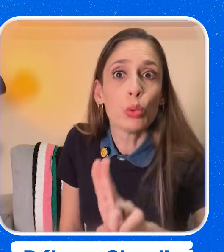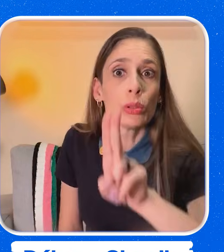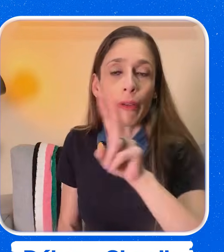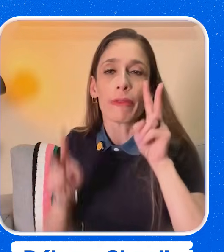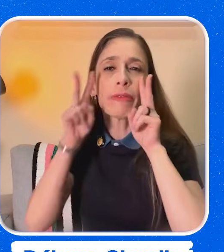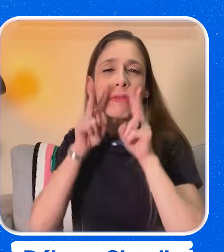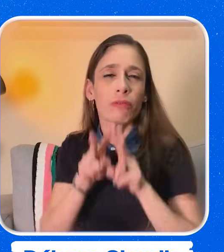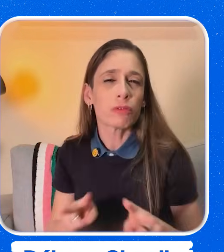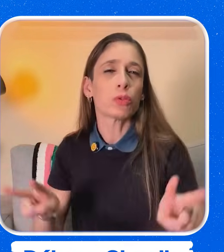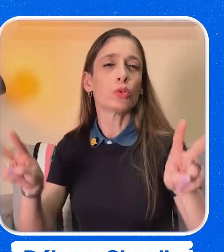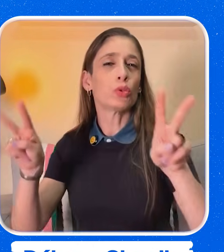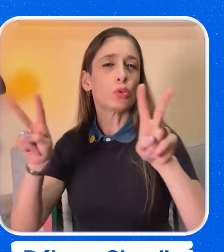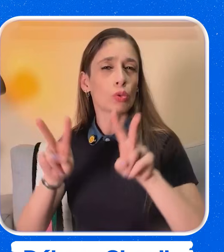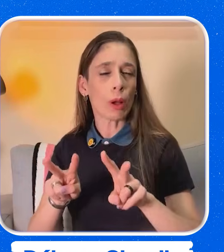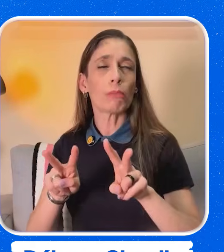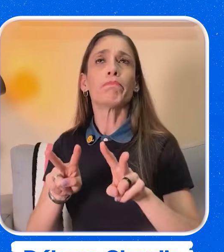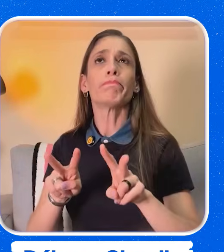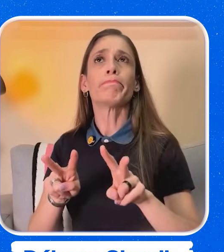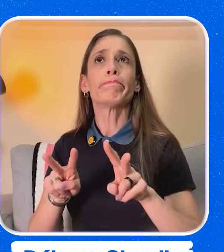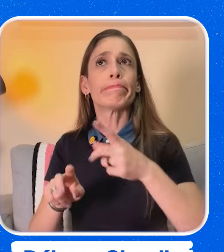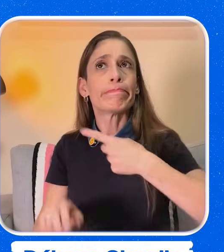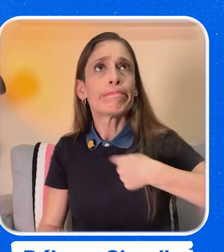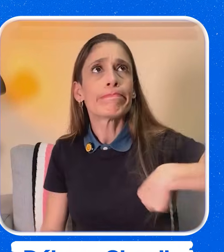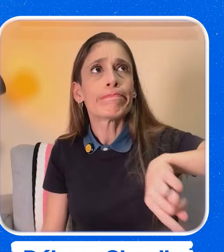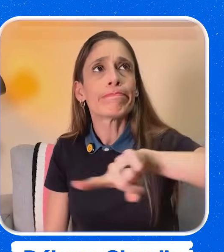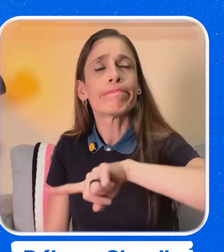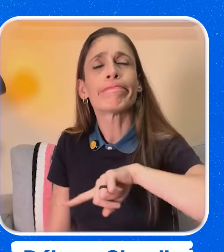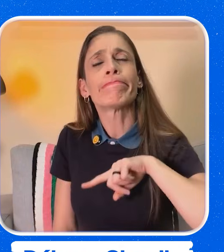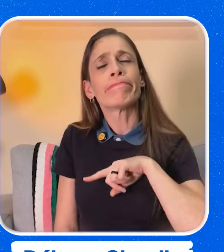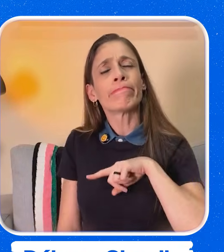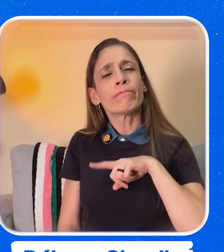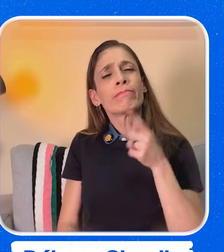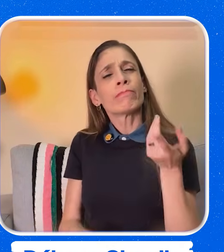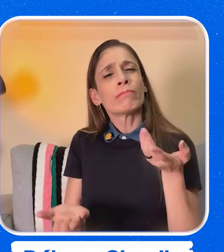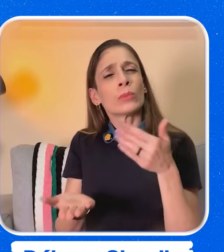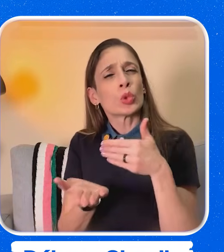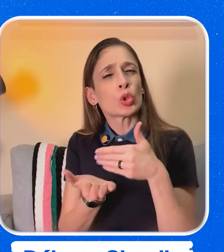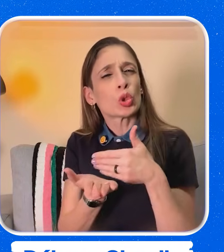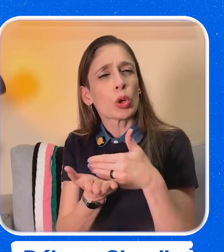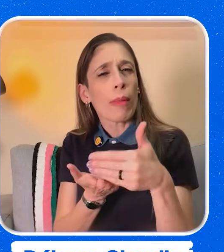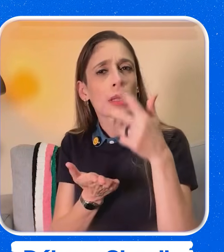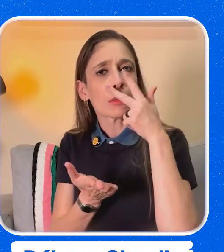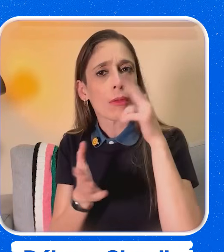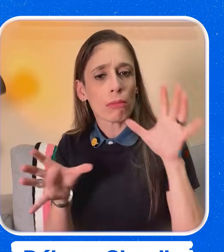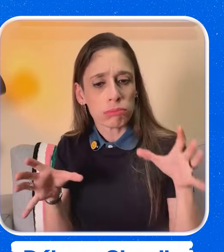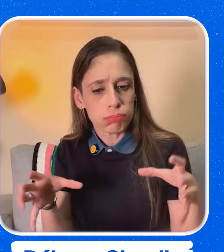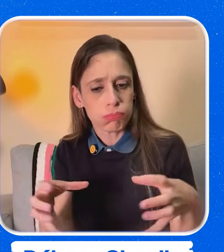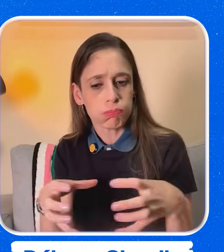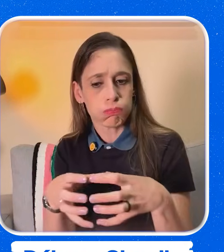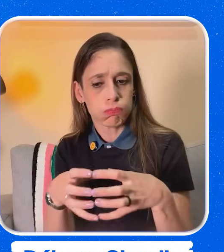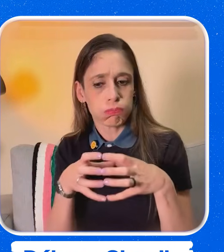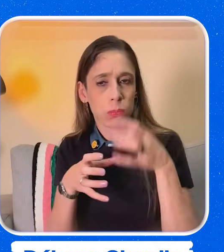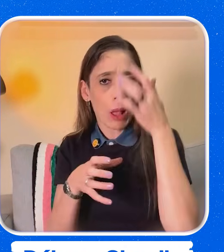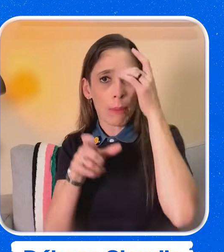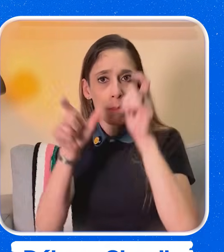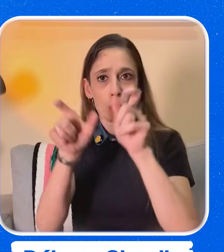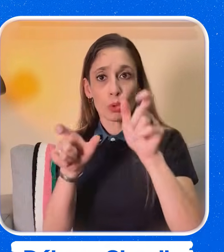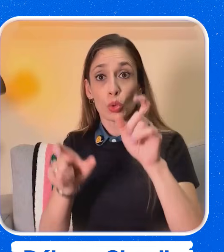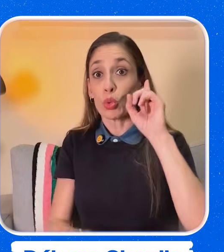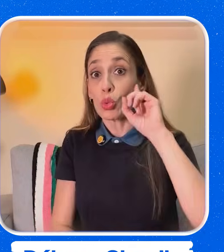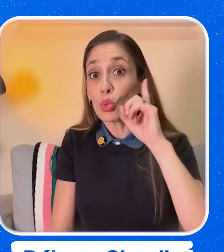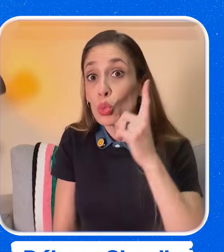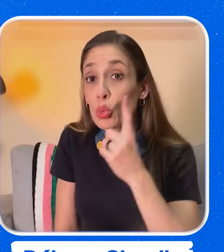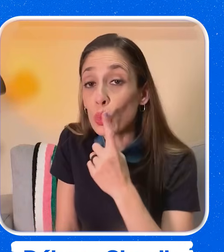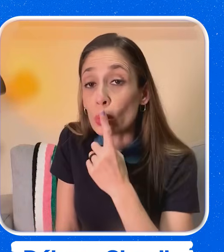ali, mas que a gente comece a se reunir, né? Pessoas surdas que tatuam para